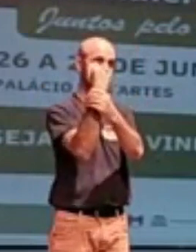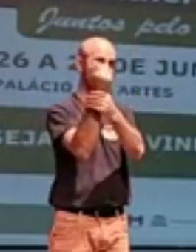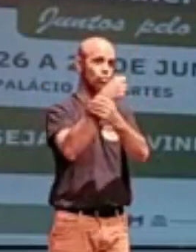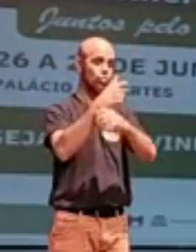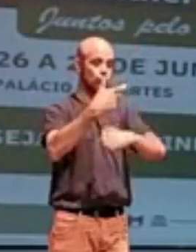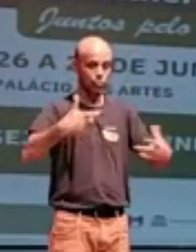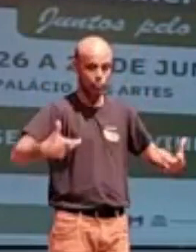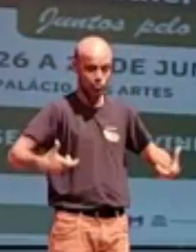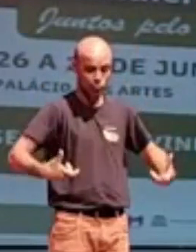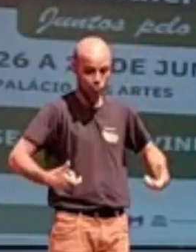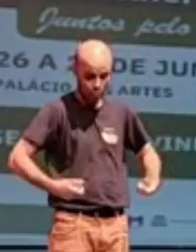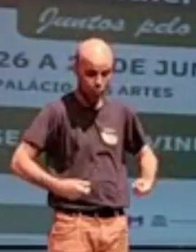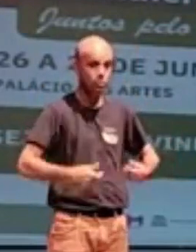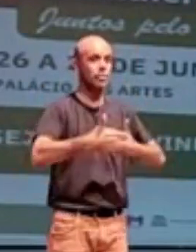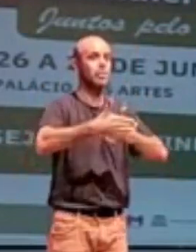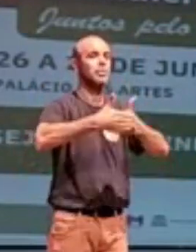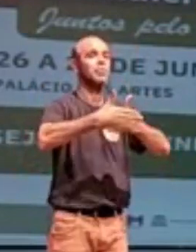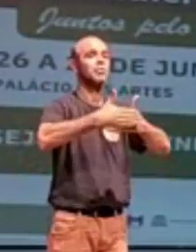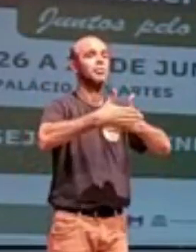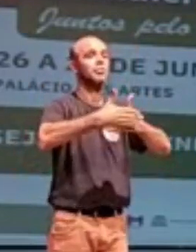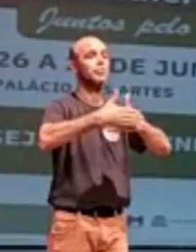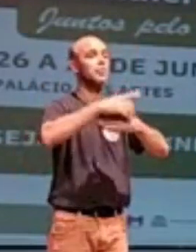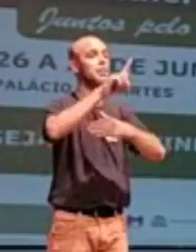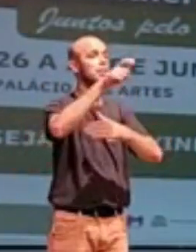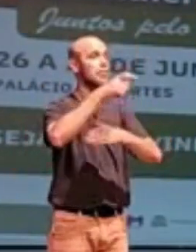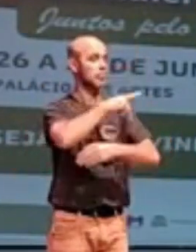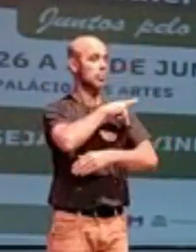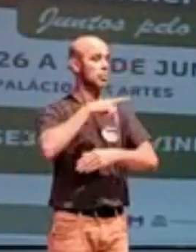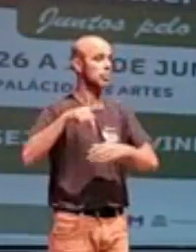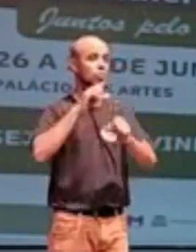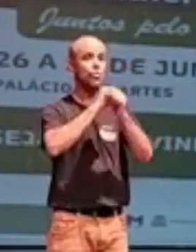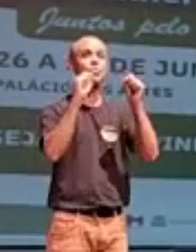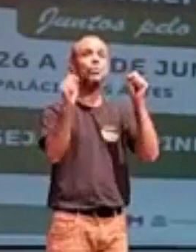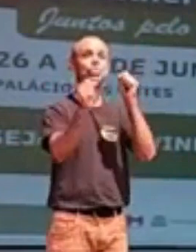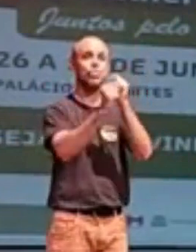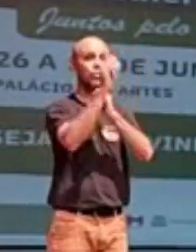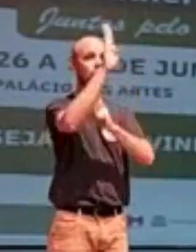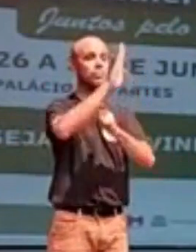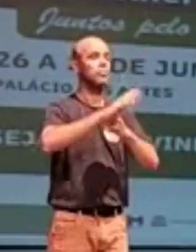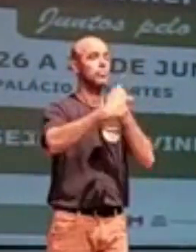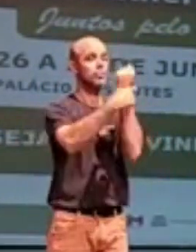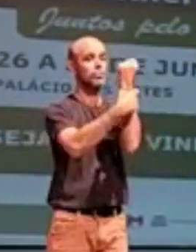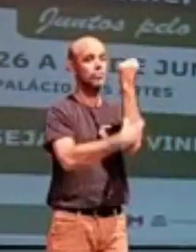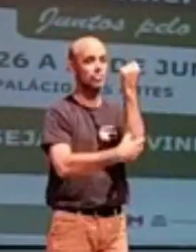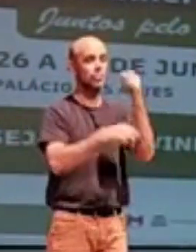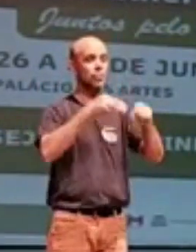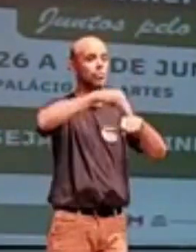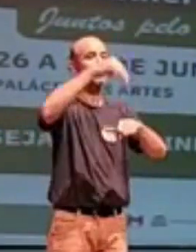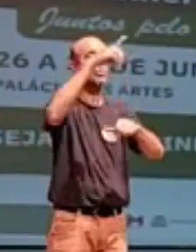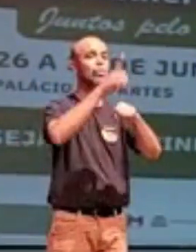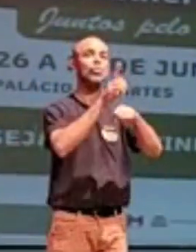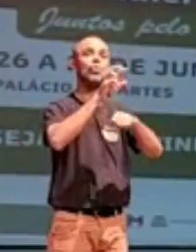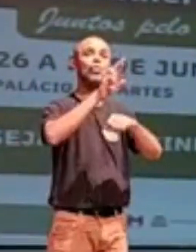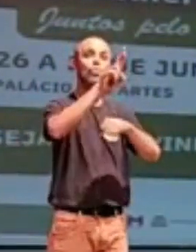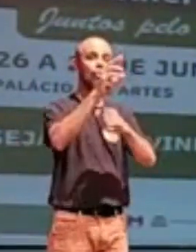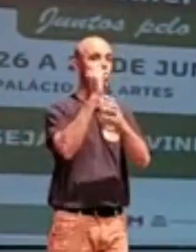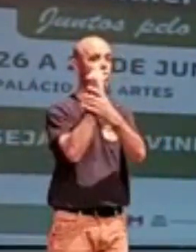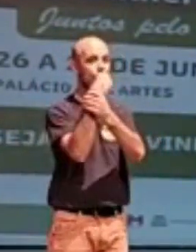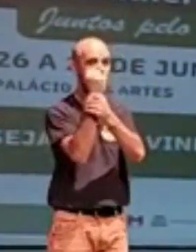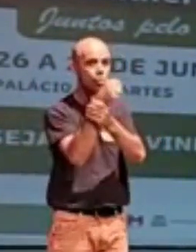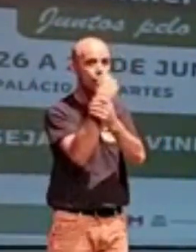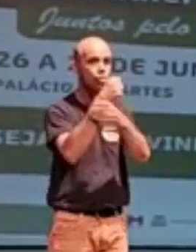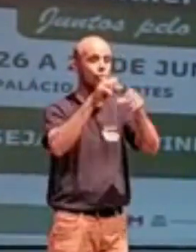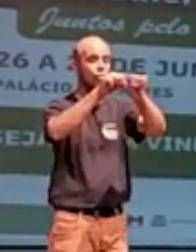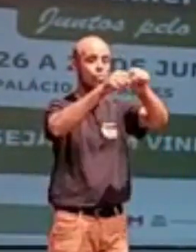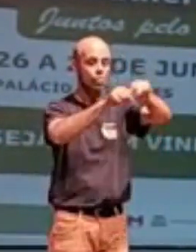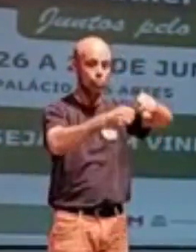Faculdade de Medicina de Ribeirão Preto, ex-presidente da Sociedade Brasileira de Coluna, mestrado e doutorado em ortopedia e traumatologia